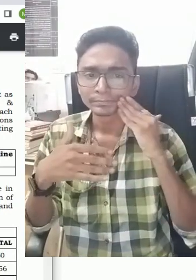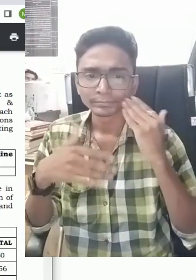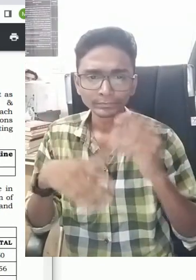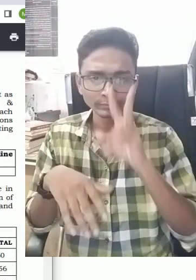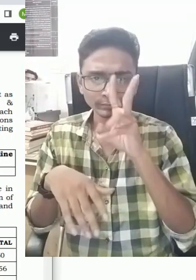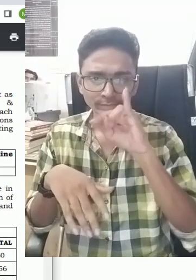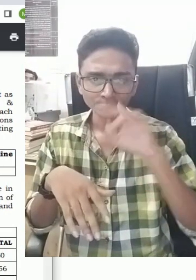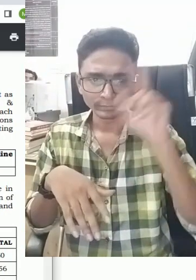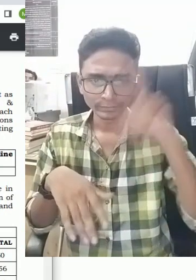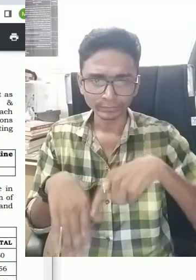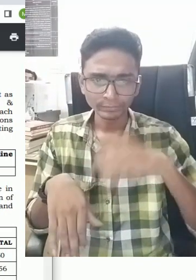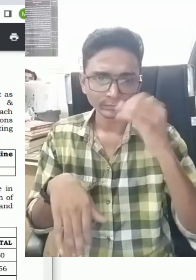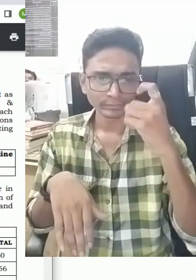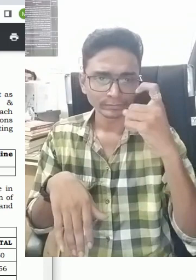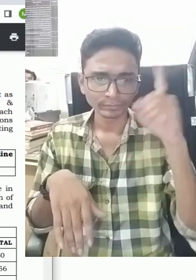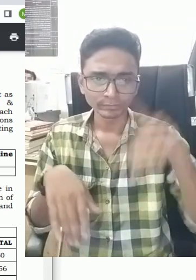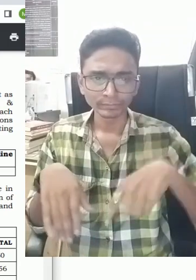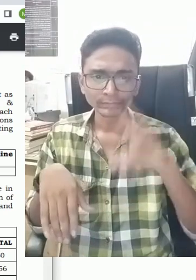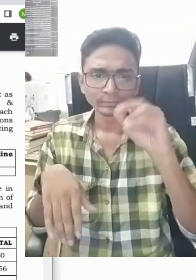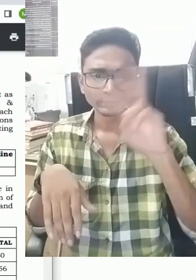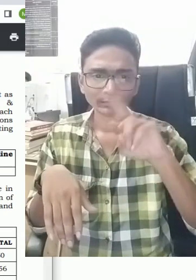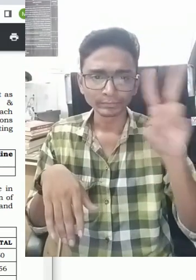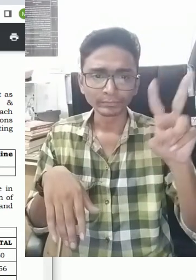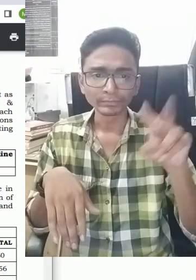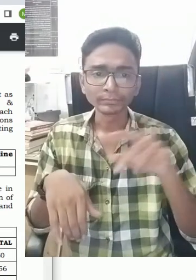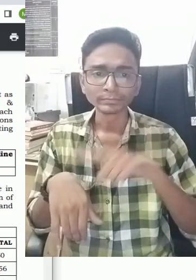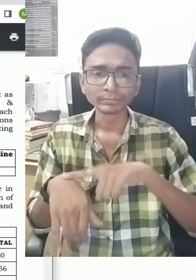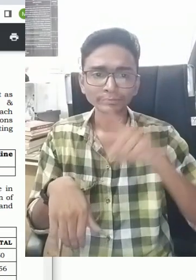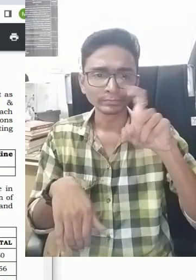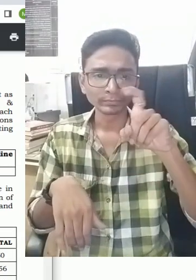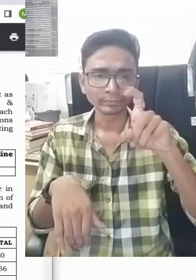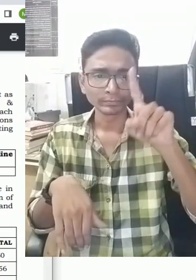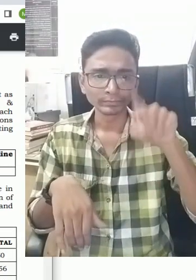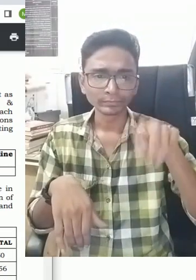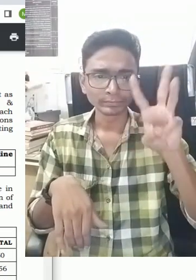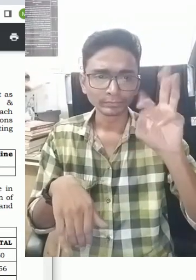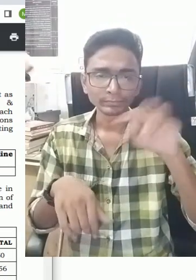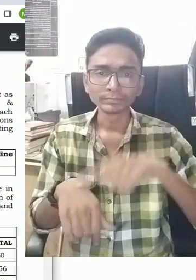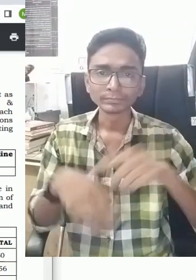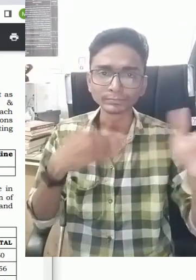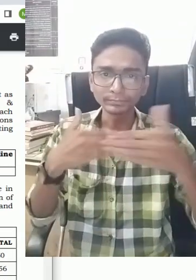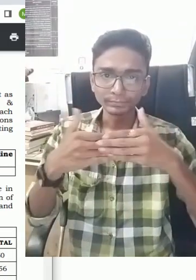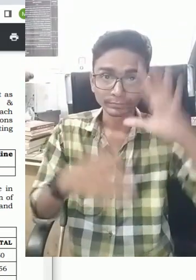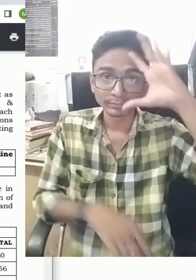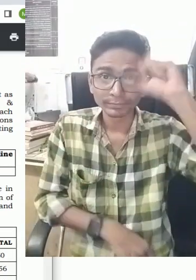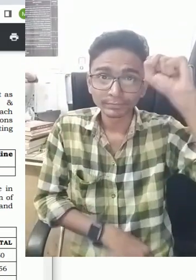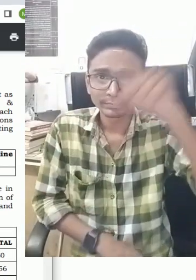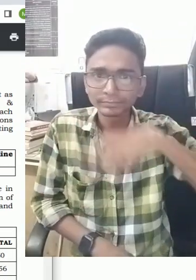क्या तो तुम लोग तो